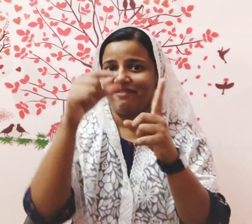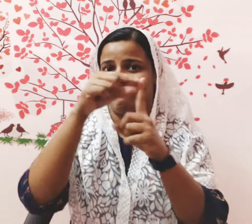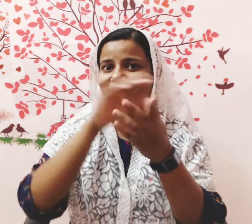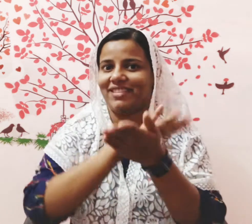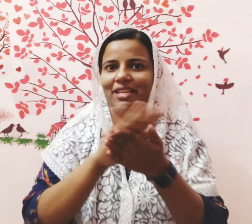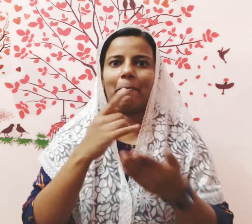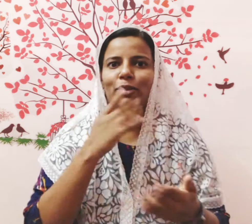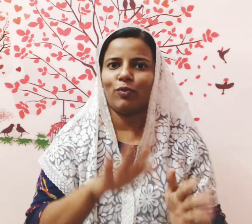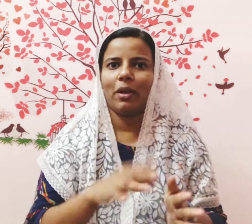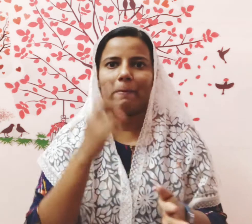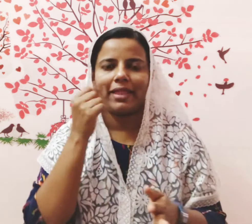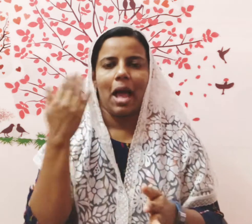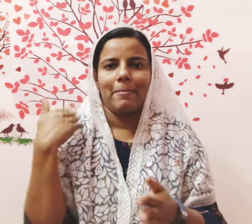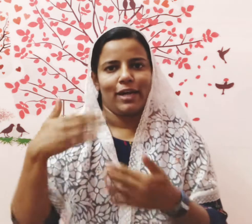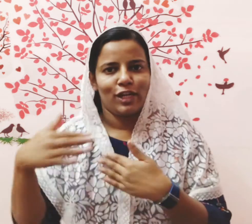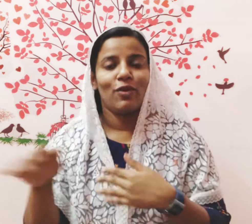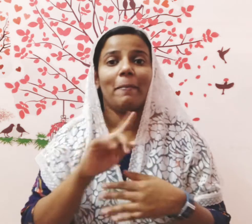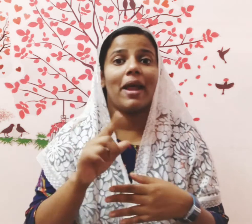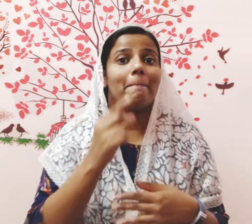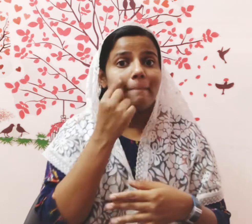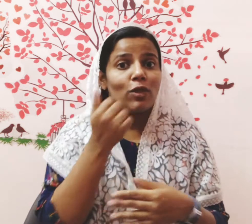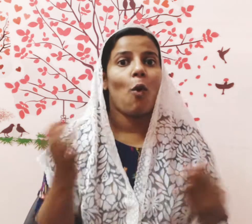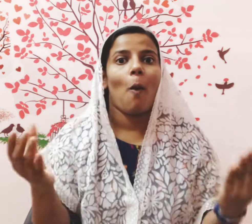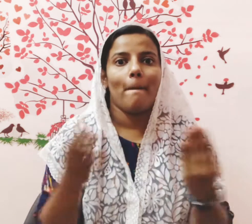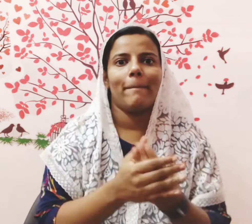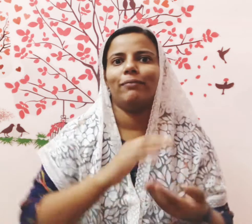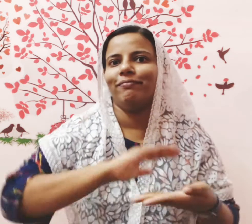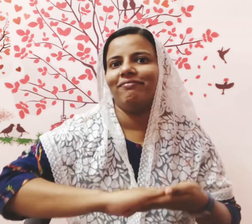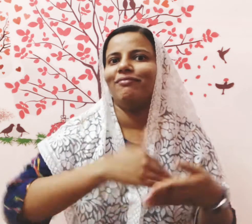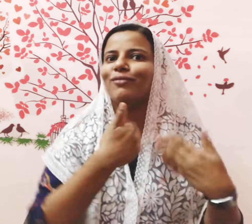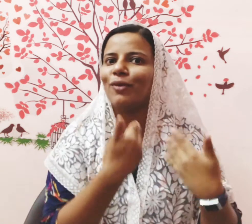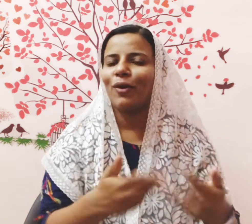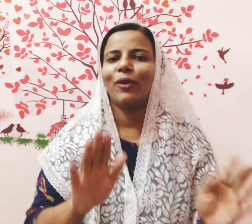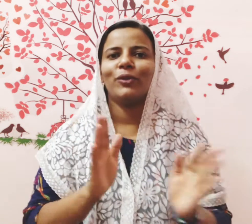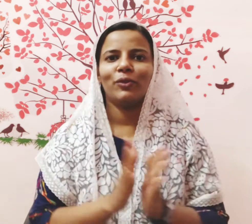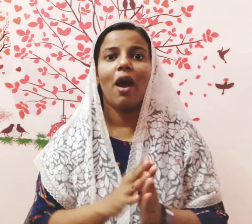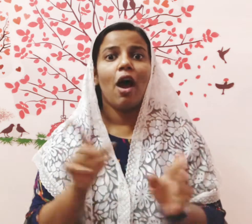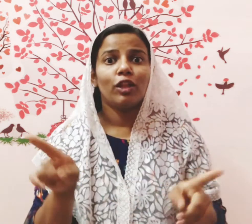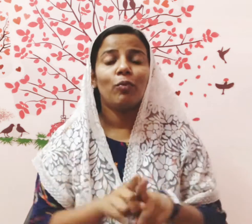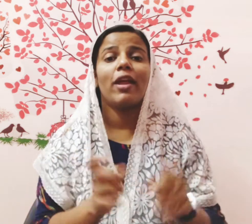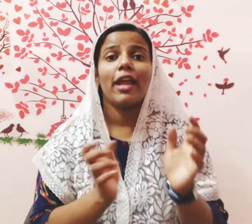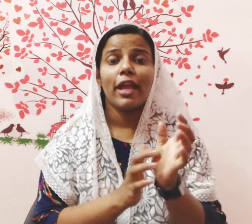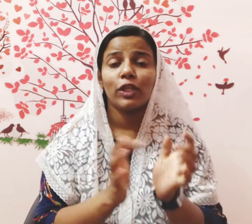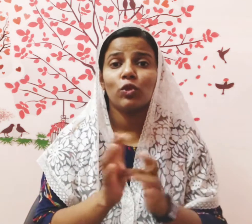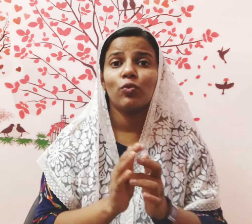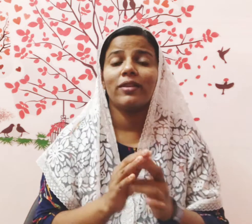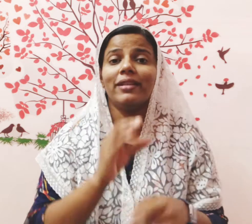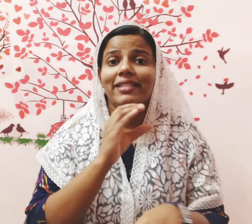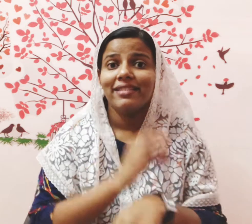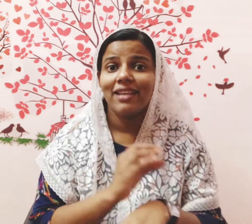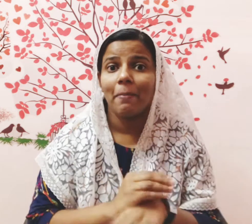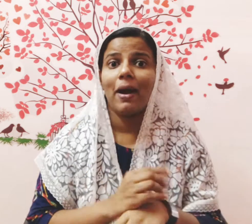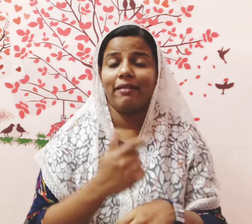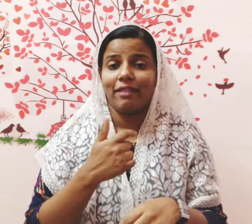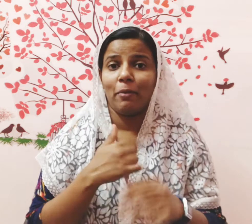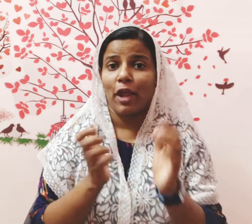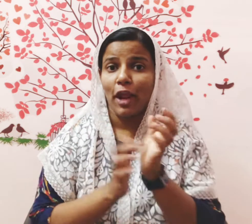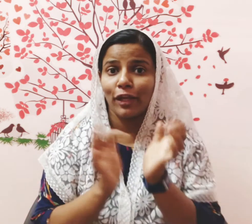പറയുന്നുണ്ട്. ആ ഭാഗം പറഞ്ഞിട്ട് പറയുക, ഇത് ഞാൻ പറഞ്ഞത് സഭയെയും ക്രിസ്തുവിനെയും തമ്മിലുള്ള ബന്ധത്തെക്കുറിച്ചാണ്. അപ്പോൾ ഇന്ന് പ്രഭാതത്തിൽ ഒന്ന് ചിന്തിച്ച്